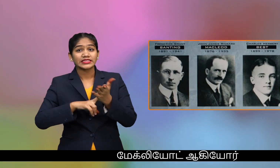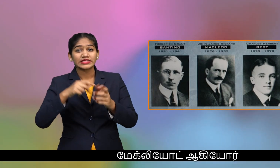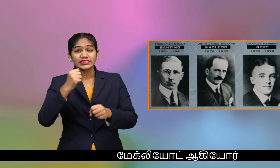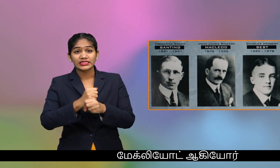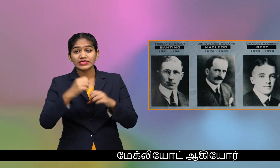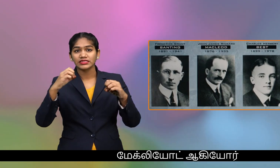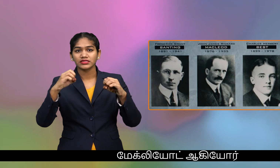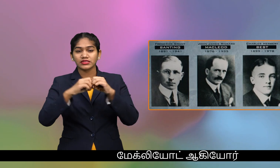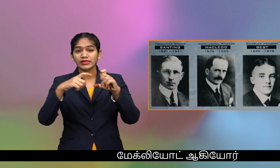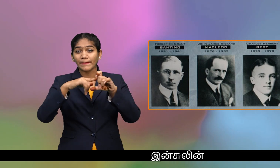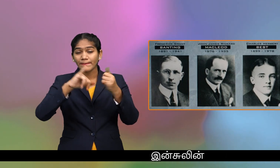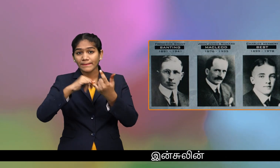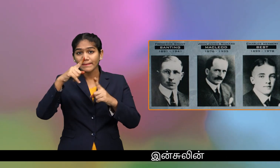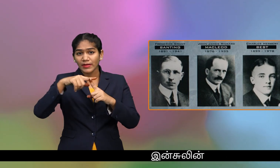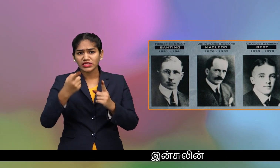மெக்லியோட் ஆகியோர் இன்சுலின்